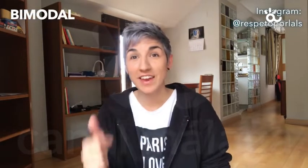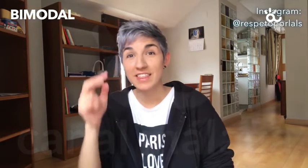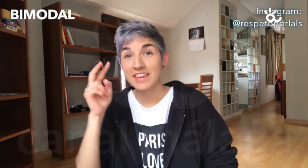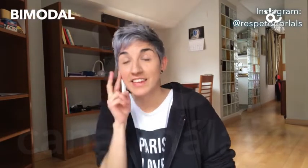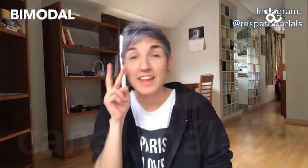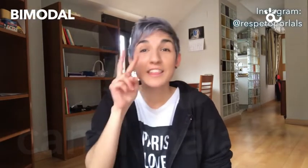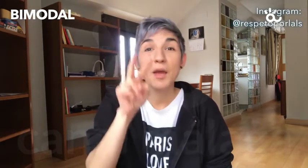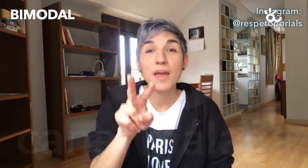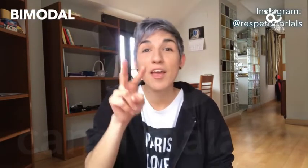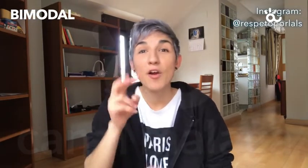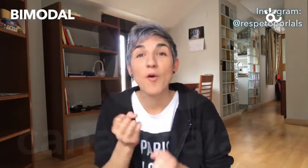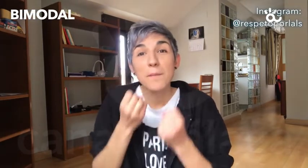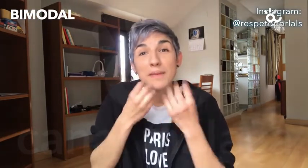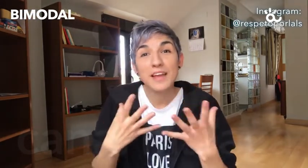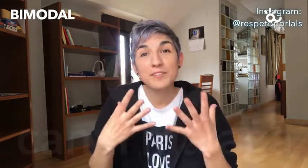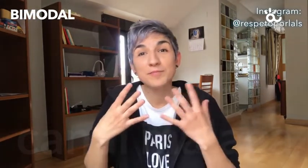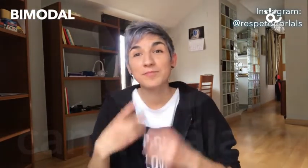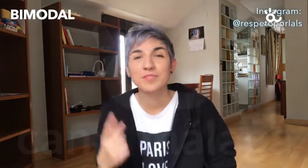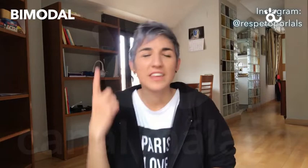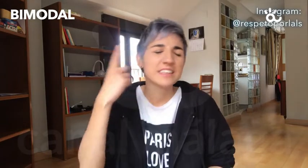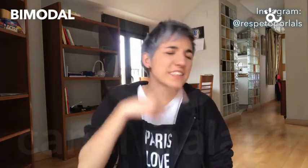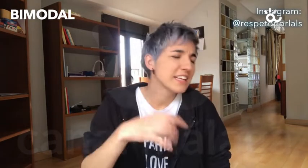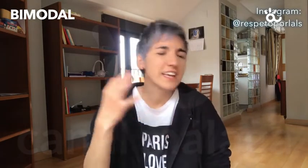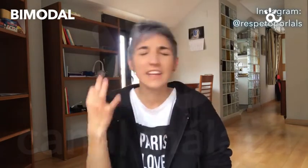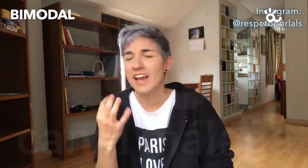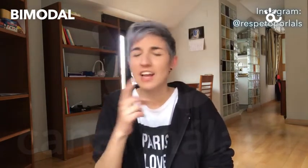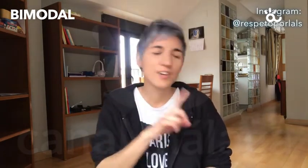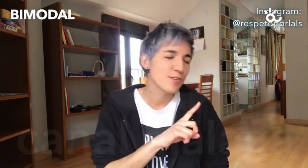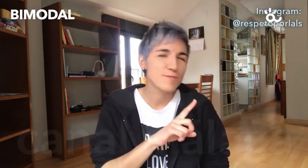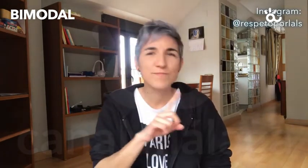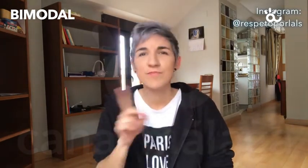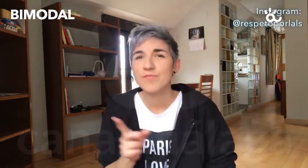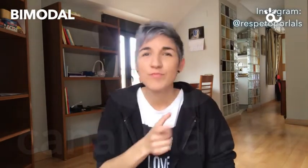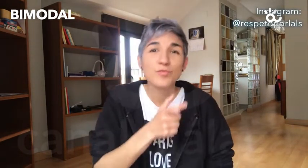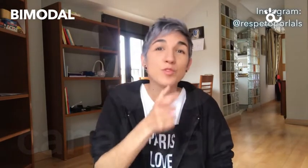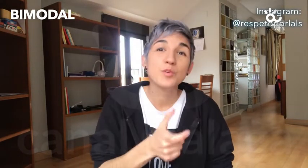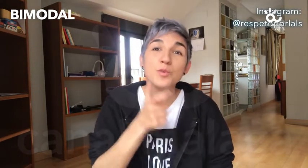Cada vez que te veo bien, sé que no